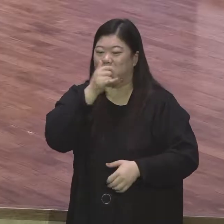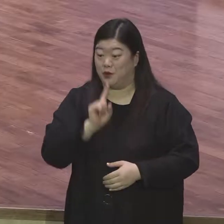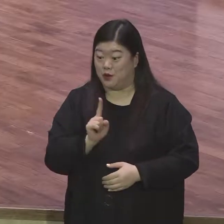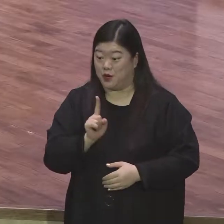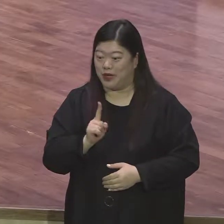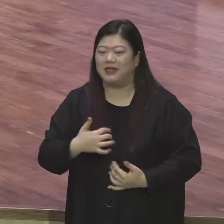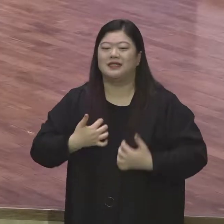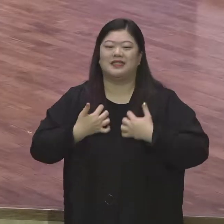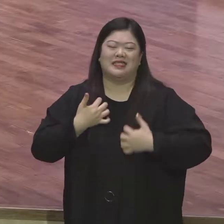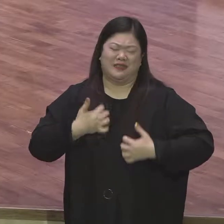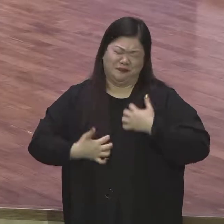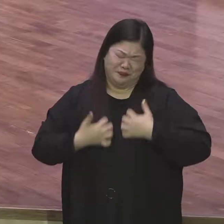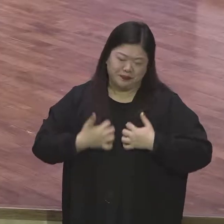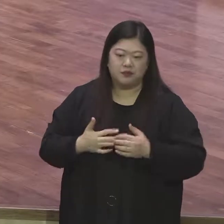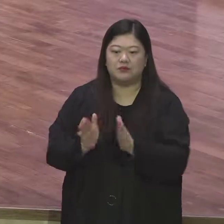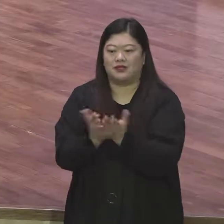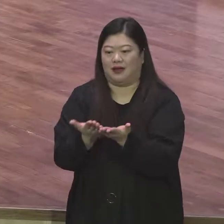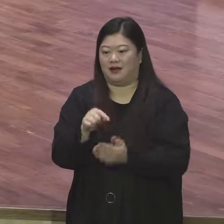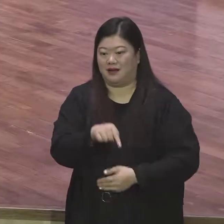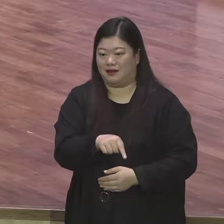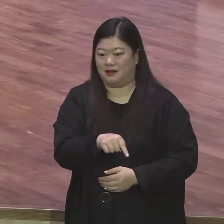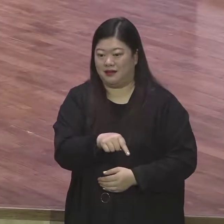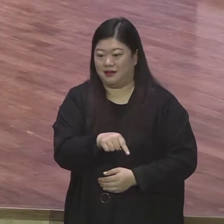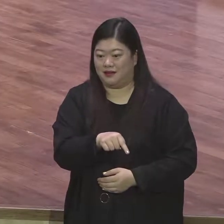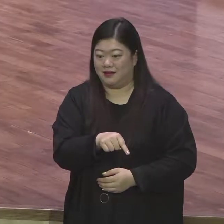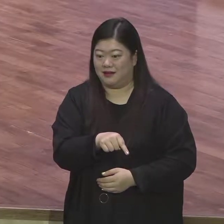기쁨의 삶을 강조하고 있어요.